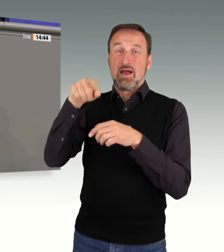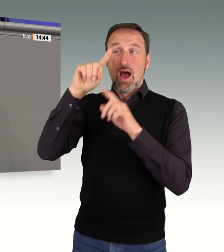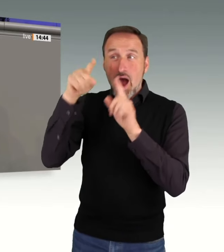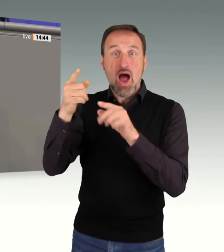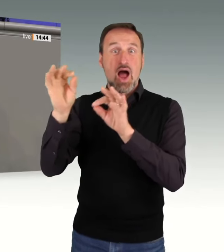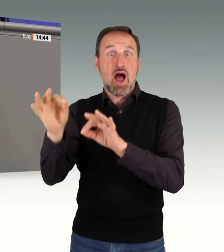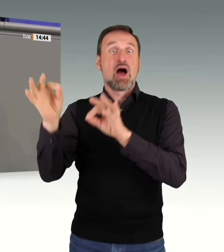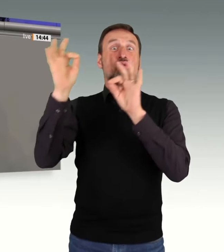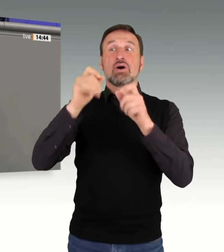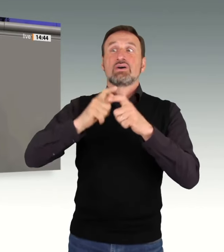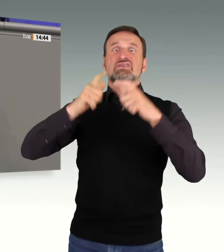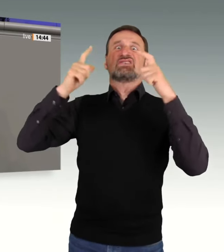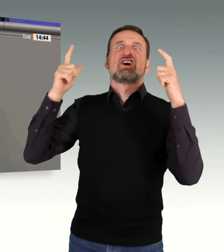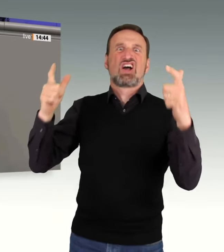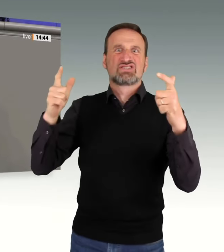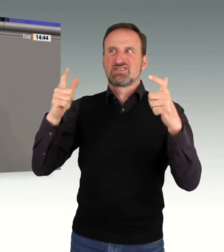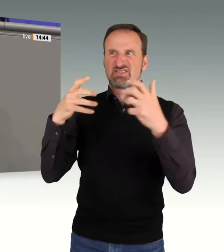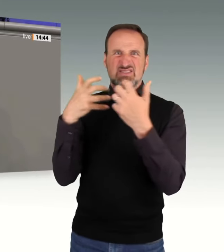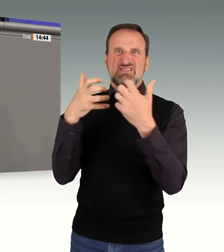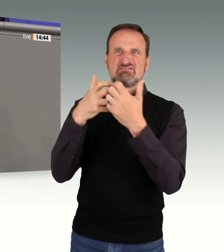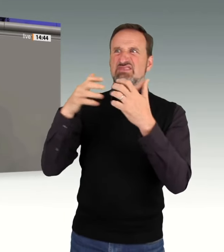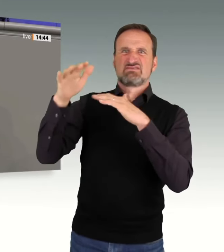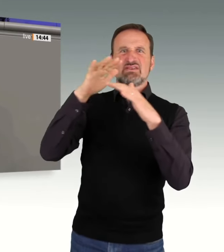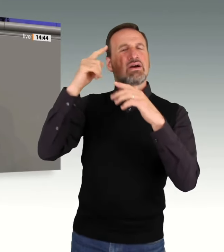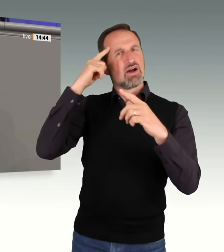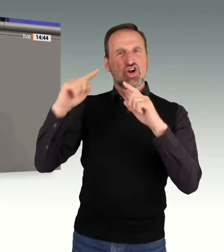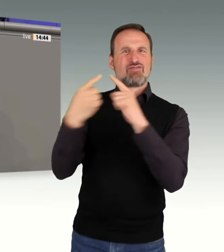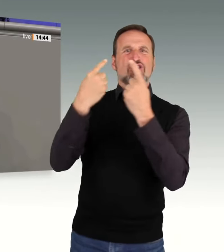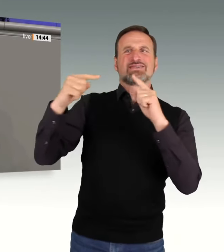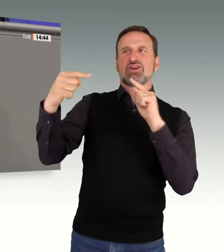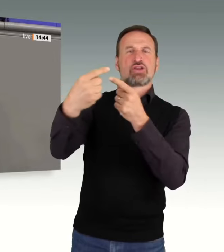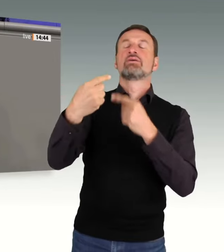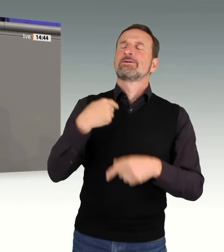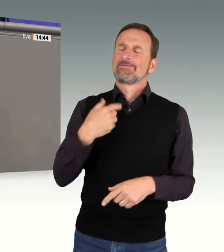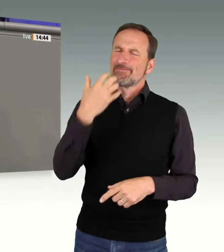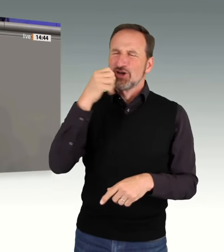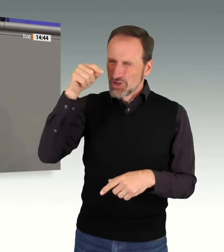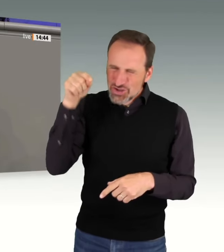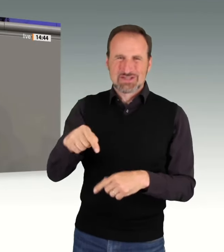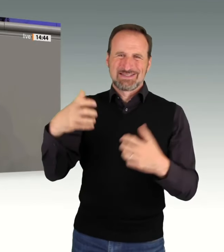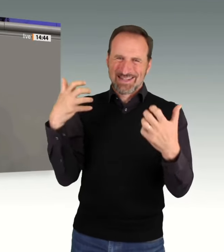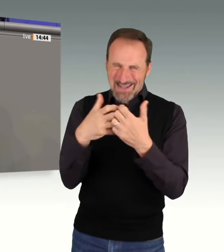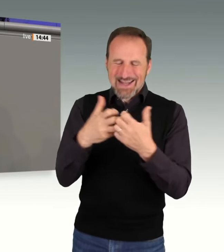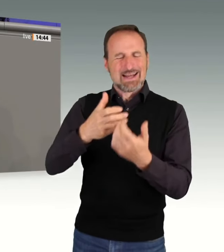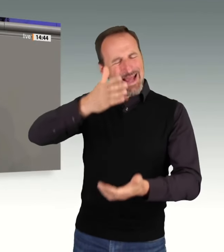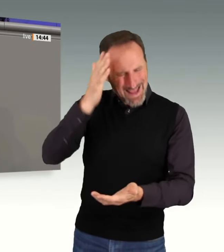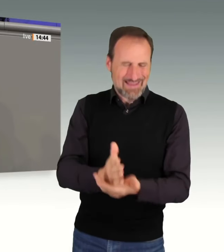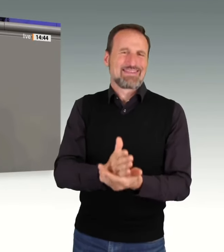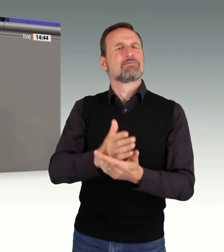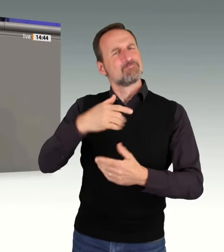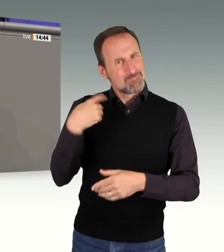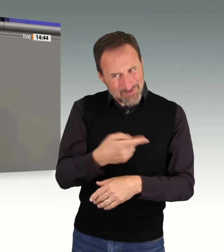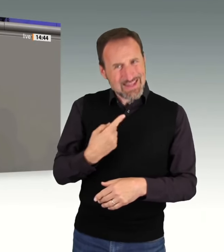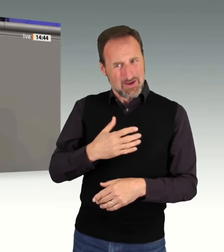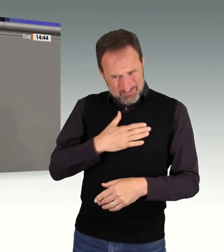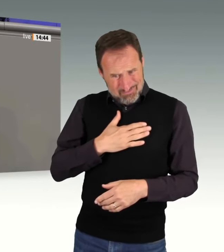weg sind. Wir werden diesen Krieg beenden. Wir werden diesen Krieg beenden im Interesse der Ukraine und im Interesse von